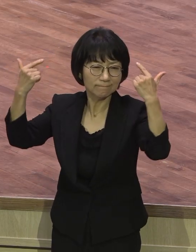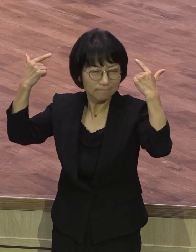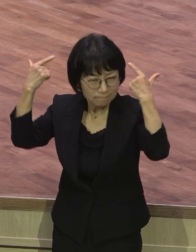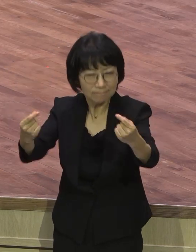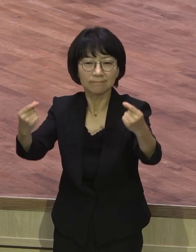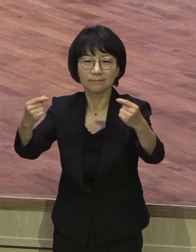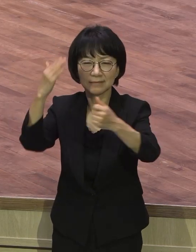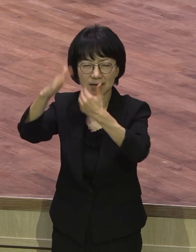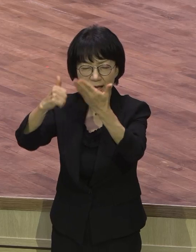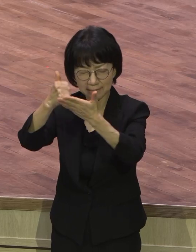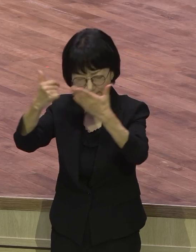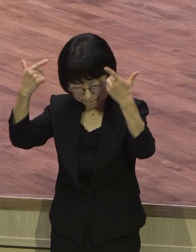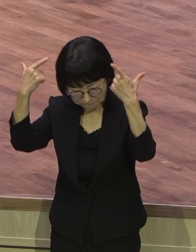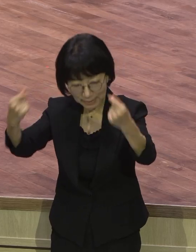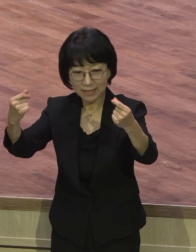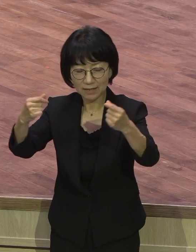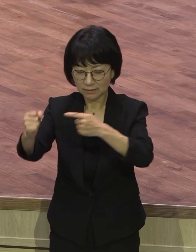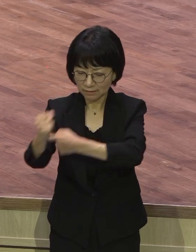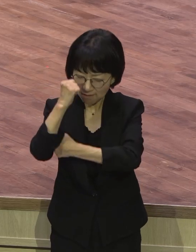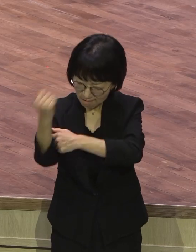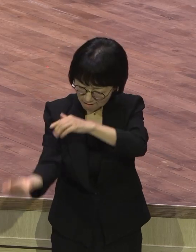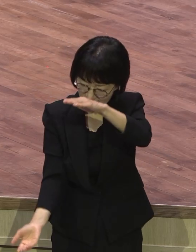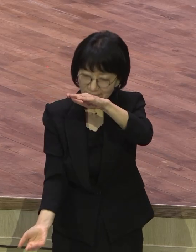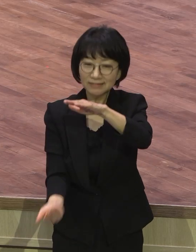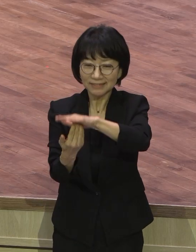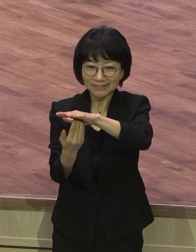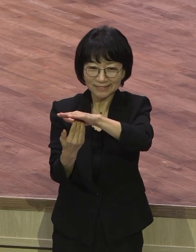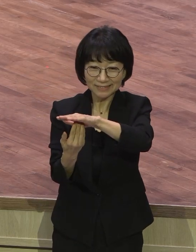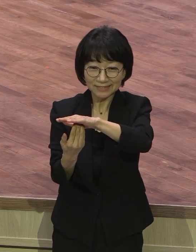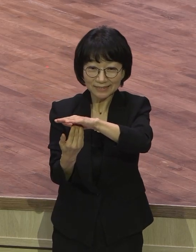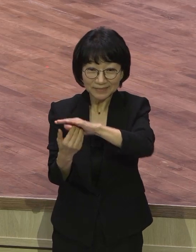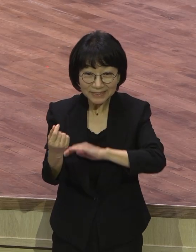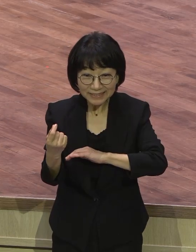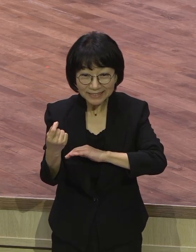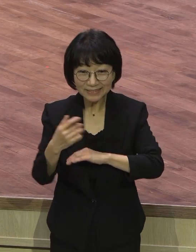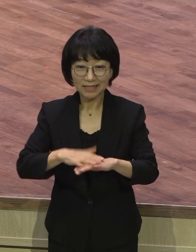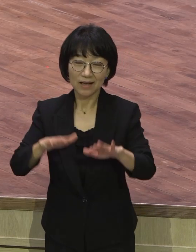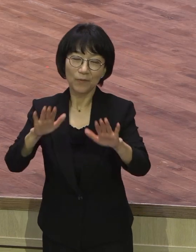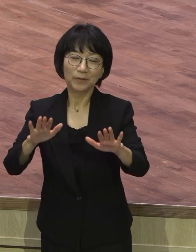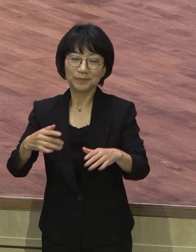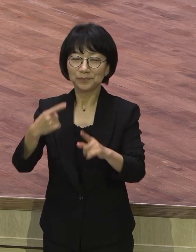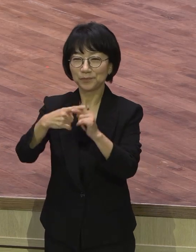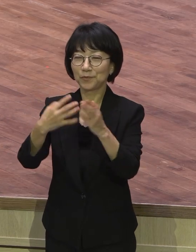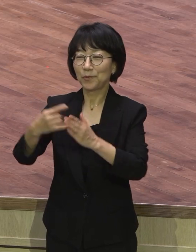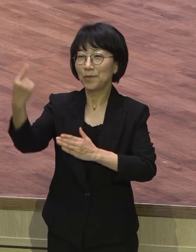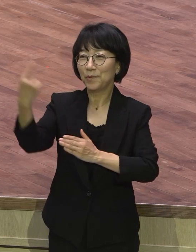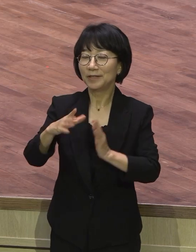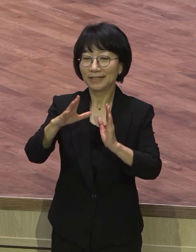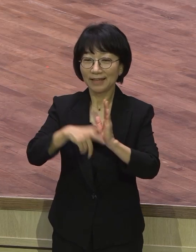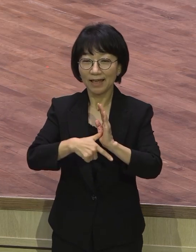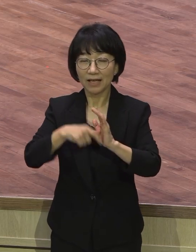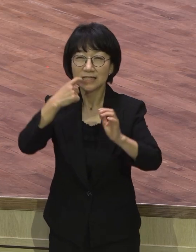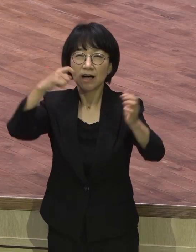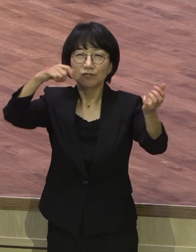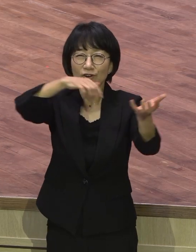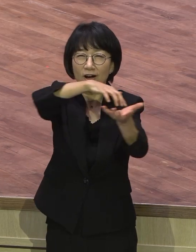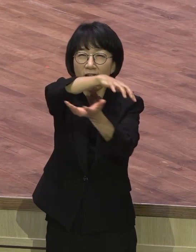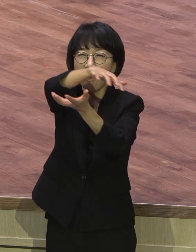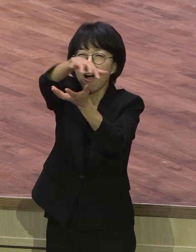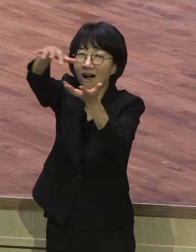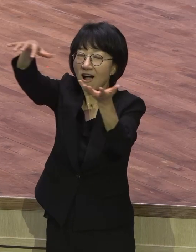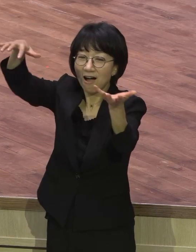전능자십니다 저는 오늘 또 오면서 그 구름 속에서 태양이 쫙